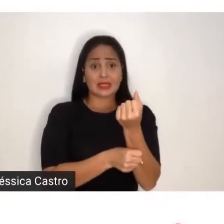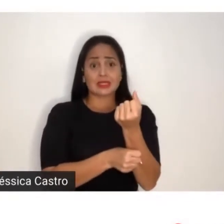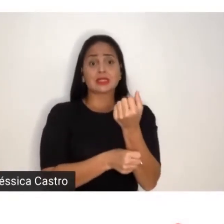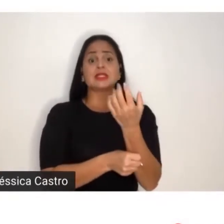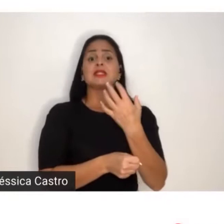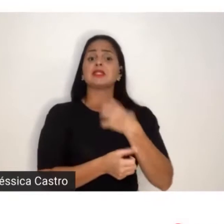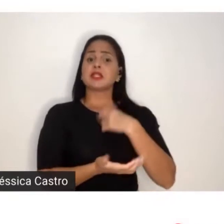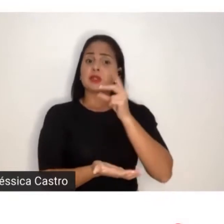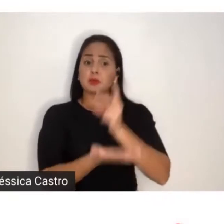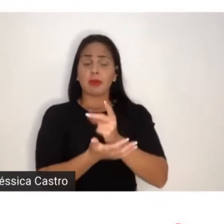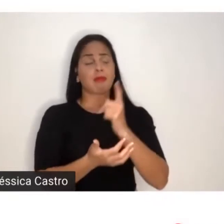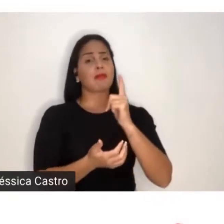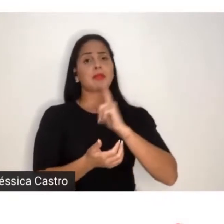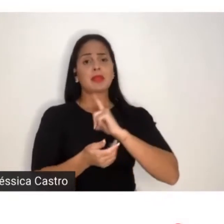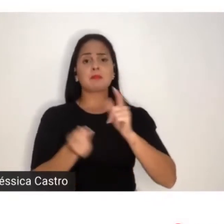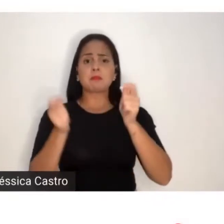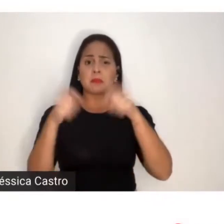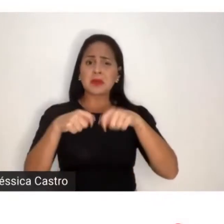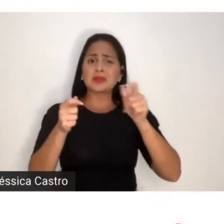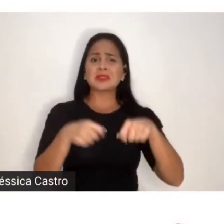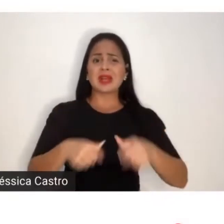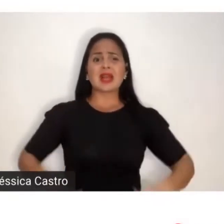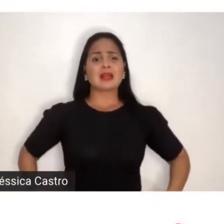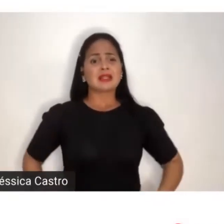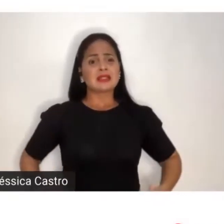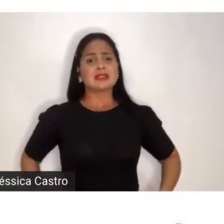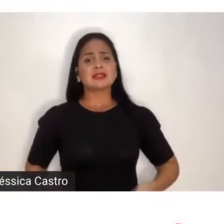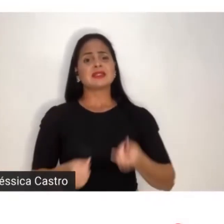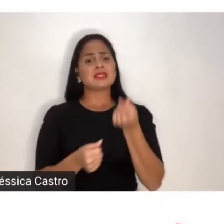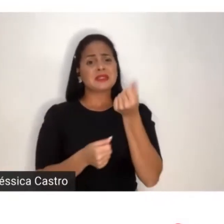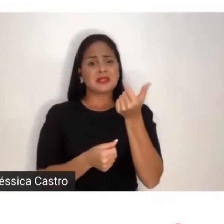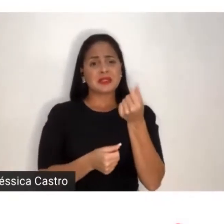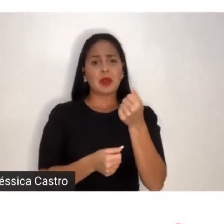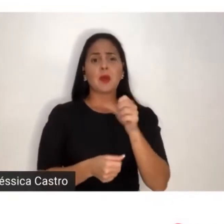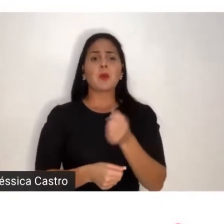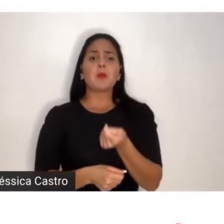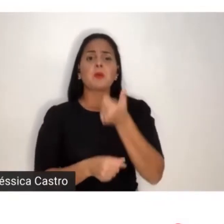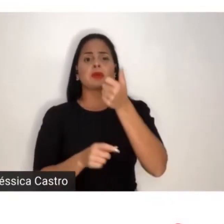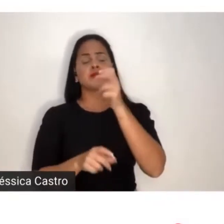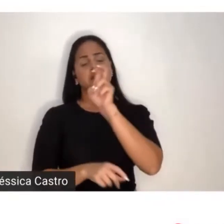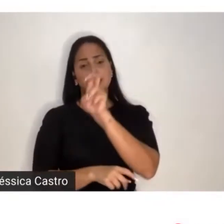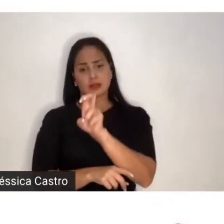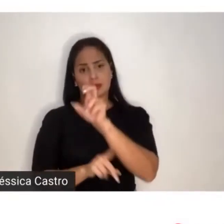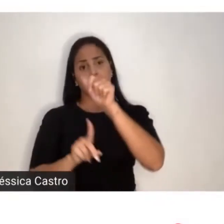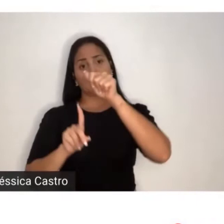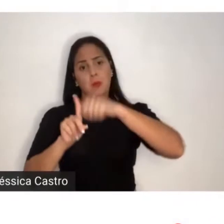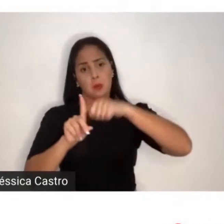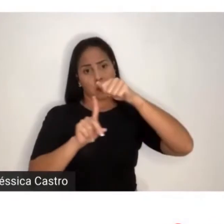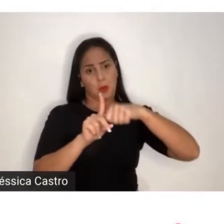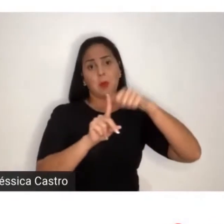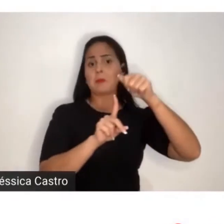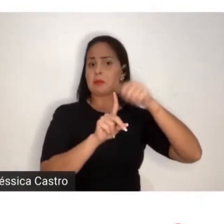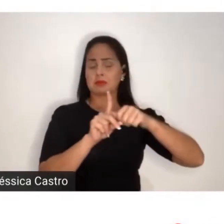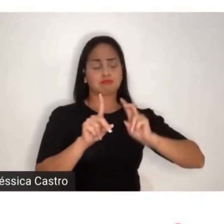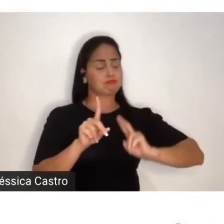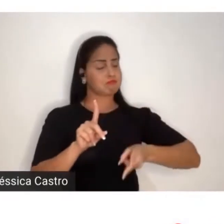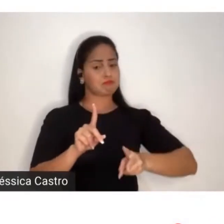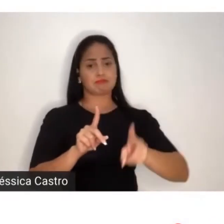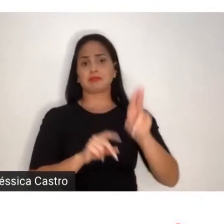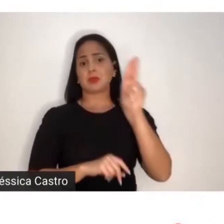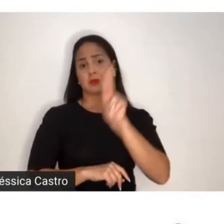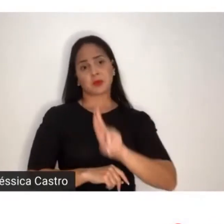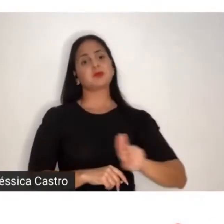descobertas despesas referentes a quase cinco meses de funcionamento da universidade. E,